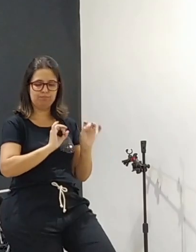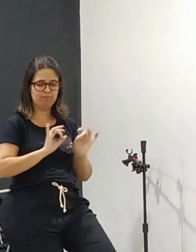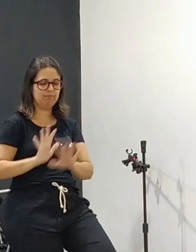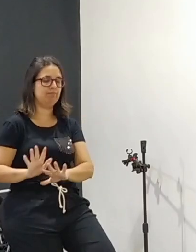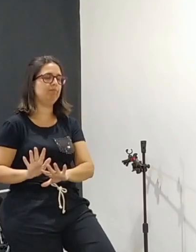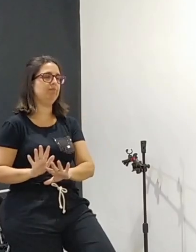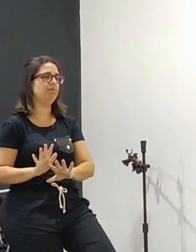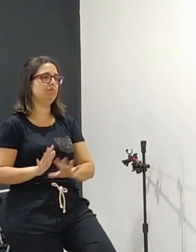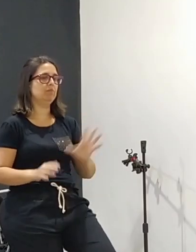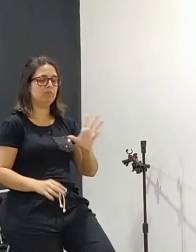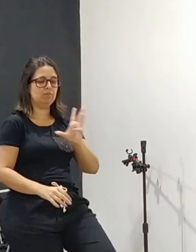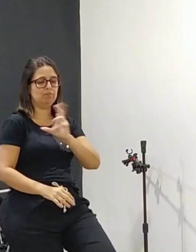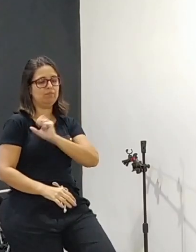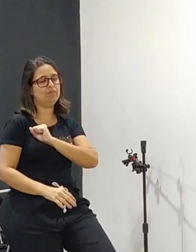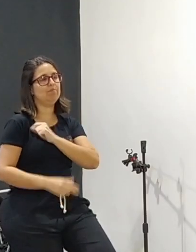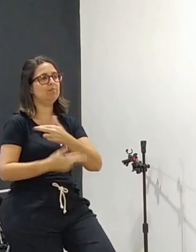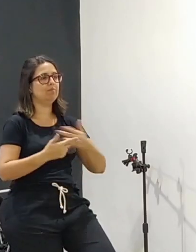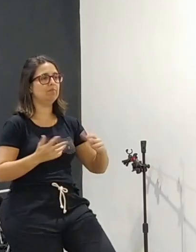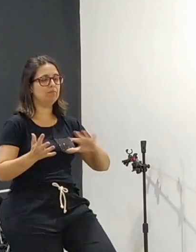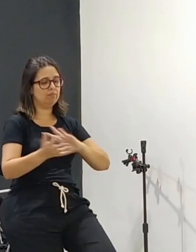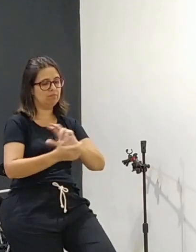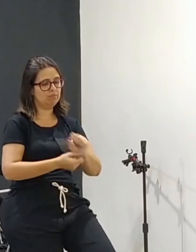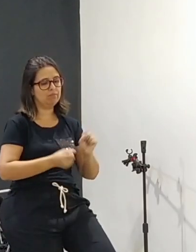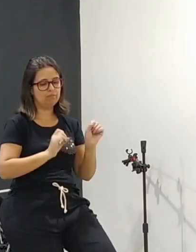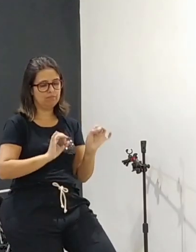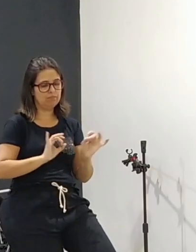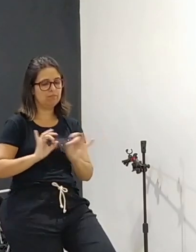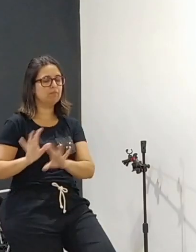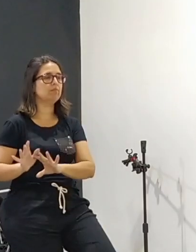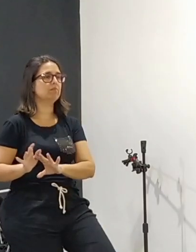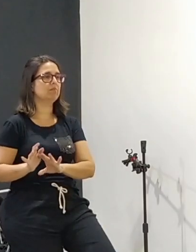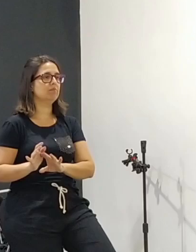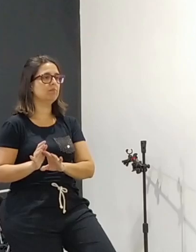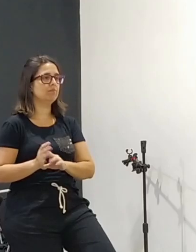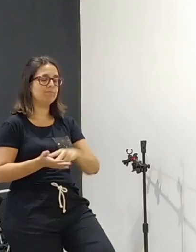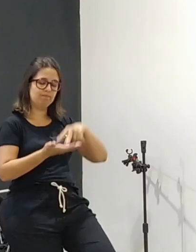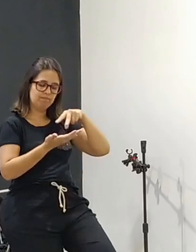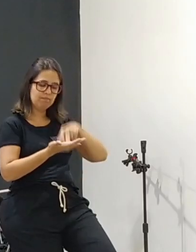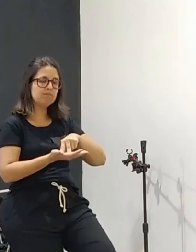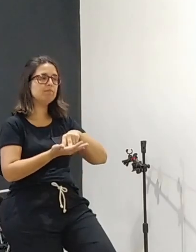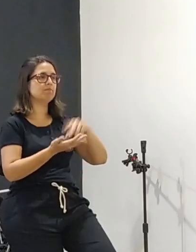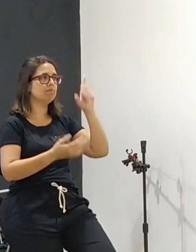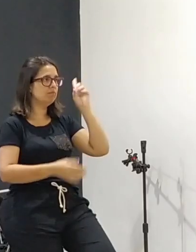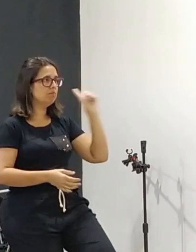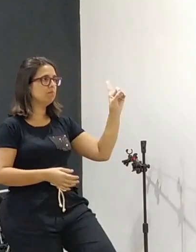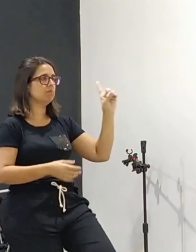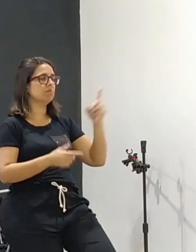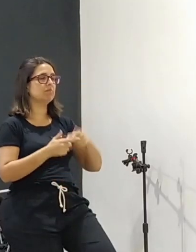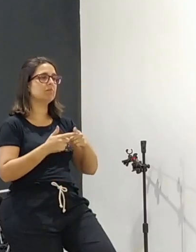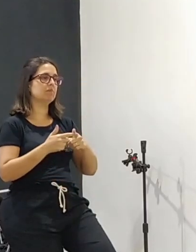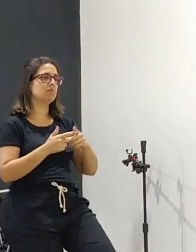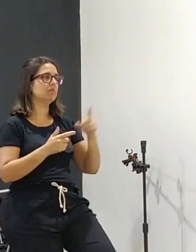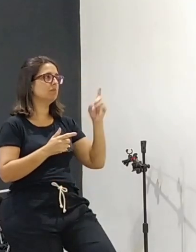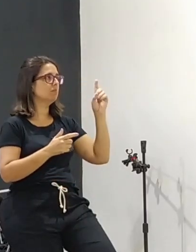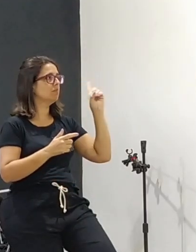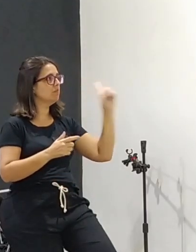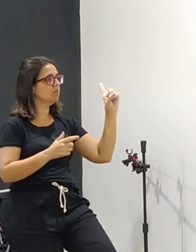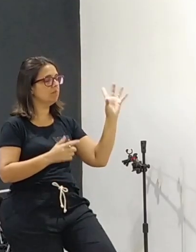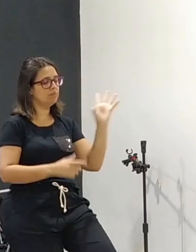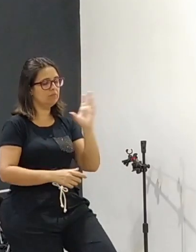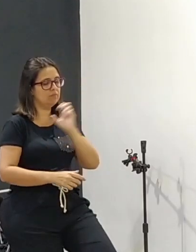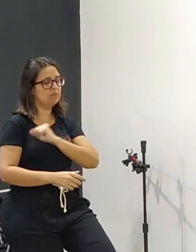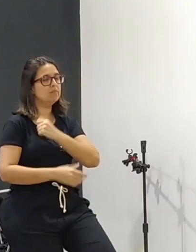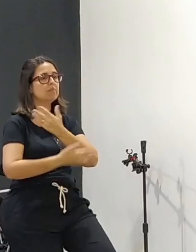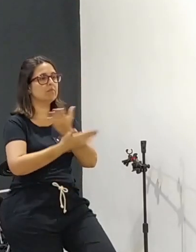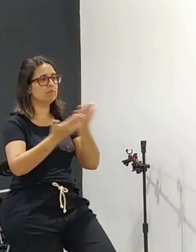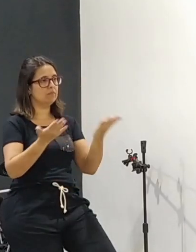deixa esse amor pelo mundo para trás e se volta para Deus, porque Ele te ama. Ele te ama, Ele